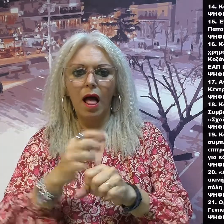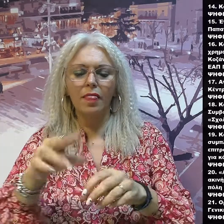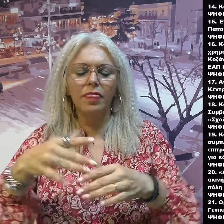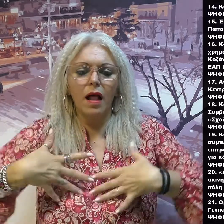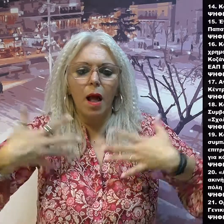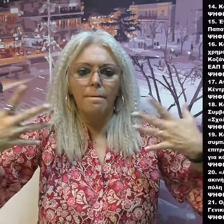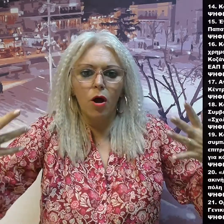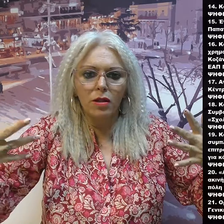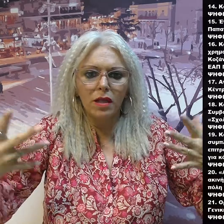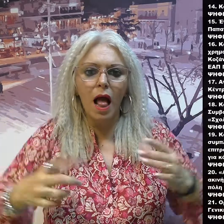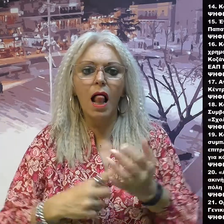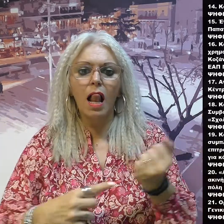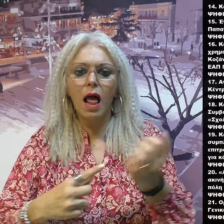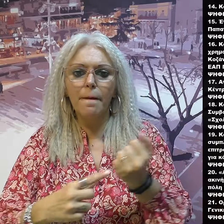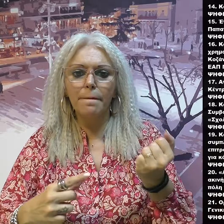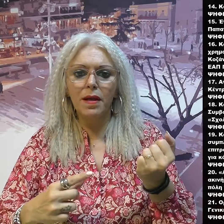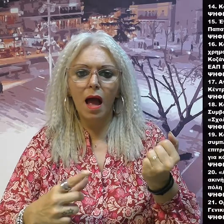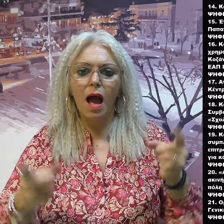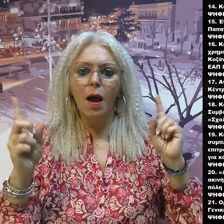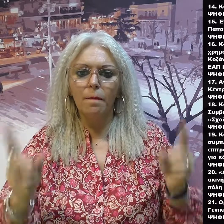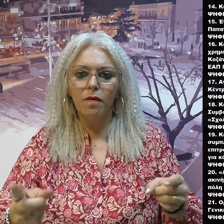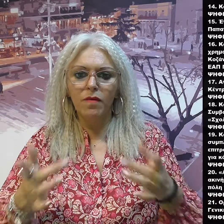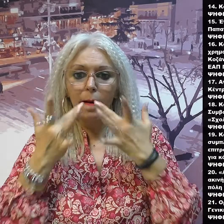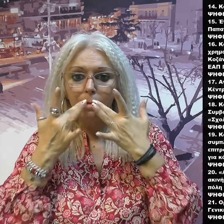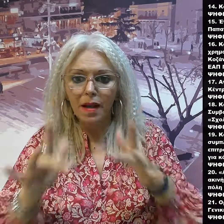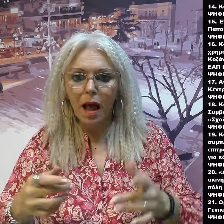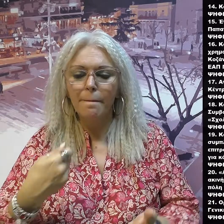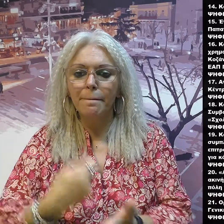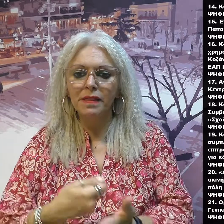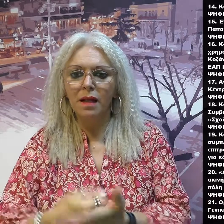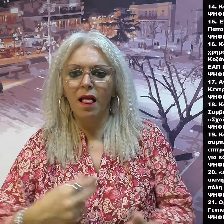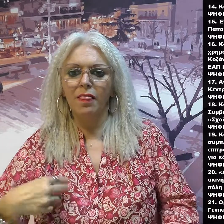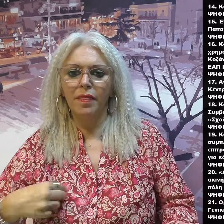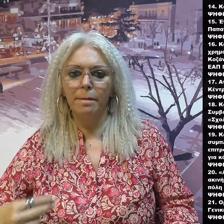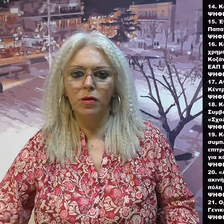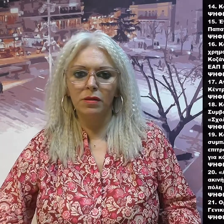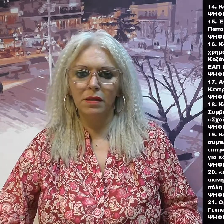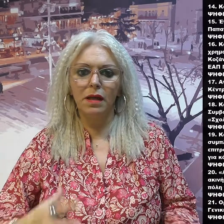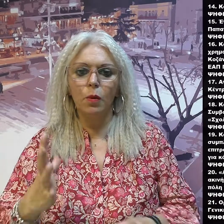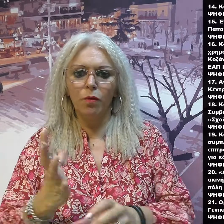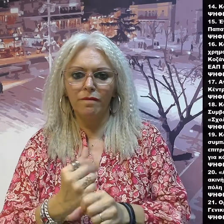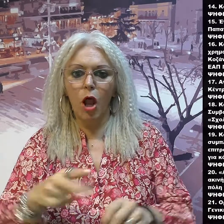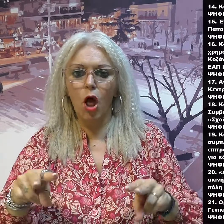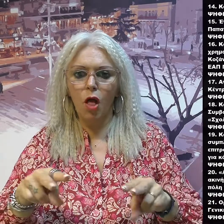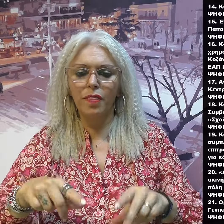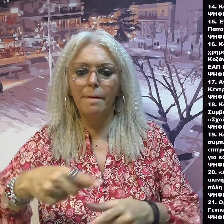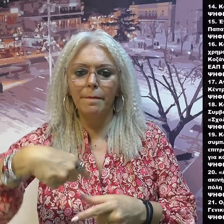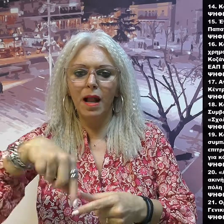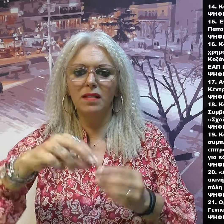149.705,10 ευρώ στις σχολικές επιτροπές πρωτοβάθμιας και δευτεροβάθμιας εκπαίδευσης του Δήμου Κοζάνης για κάλυψη λειτουργικών δαπανών. Ψηφίστηκε